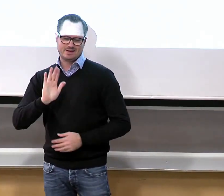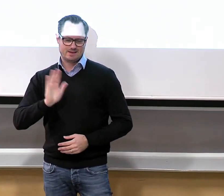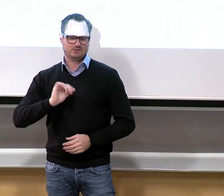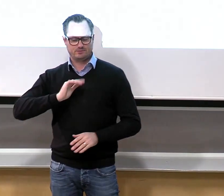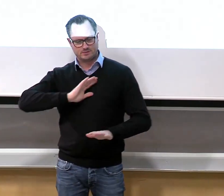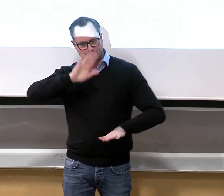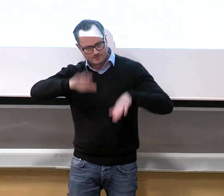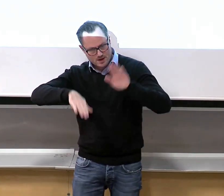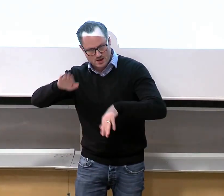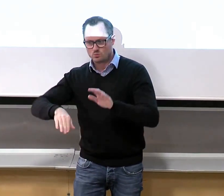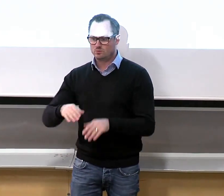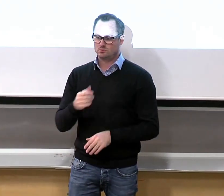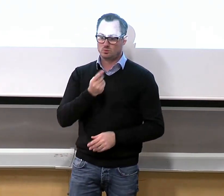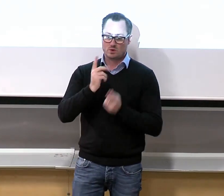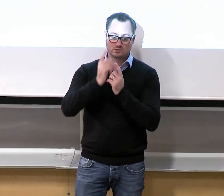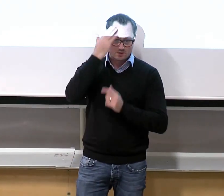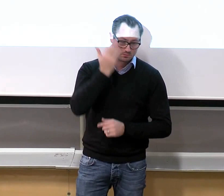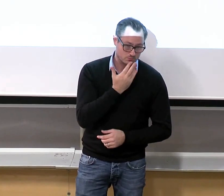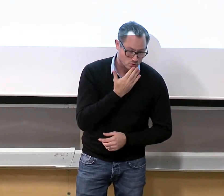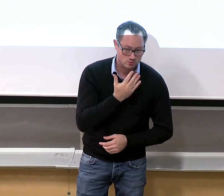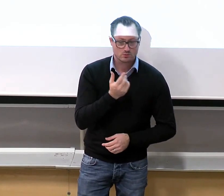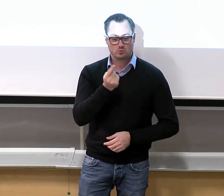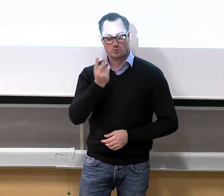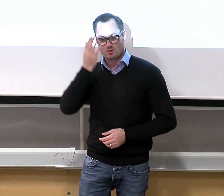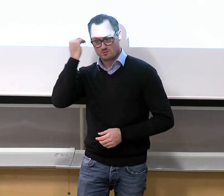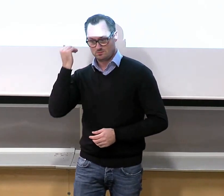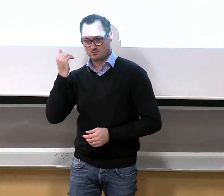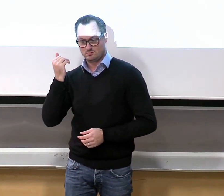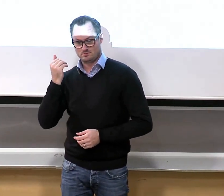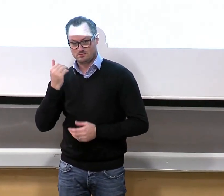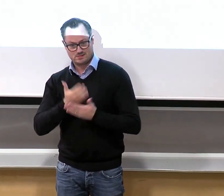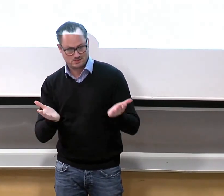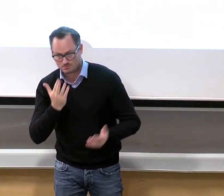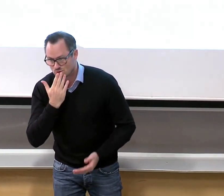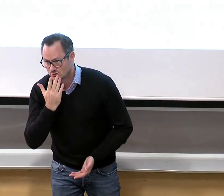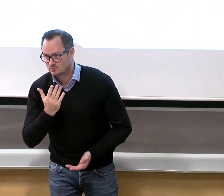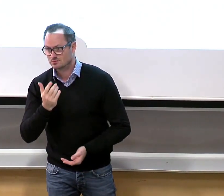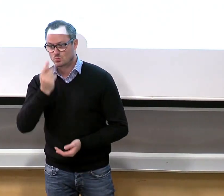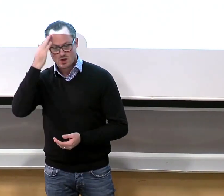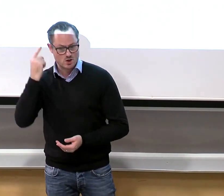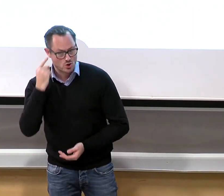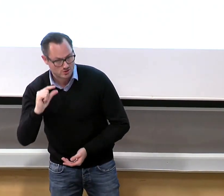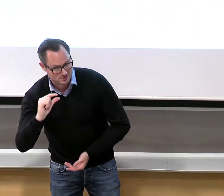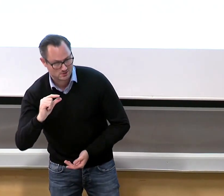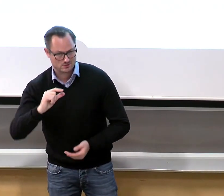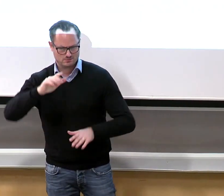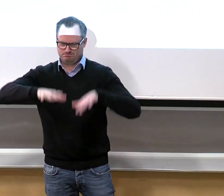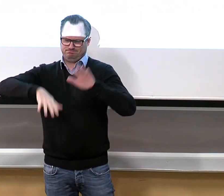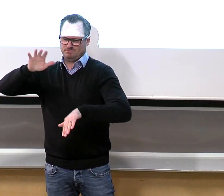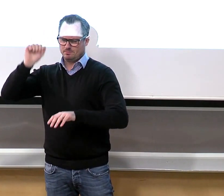Och de här 8 000 till 10 000 döva ser inte precis likadana ut, utan några kan faktiskt prata, några kan inte göra det. En del hör